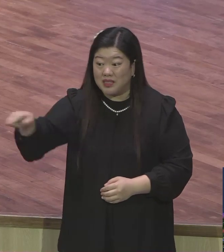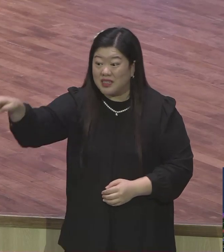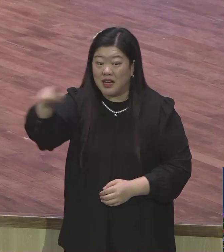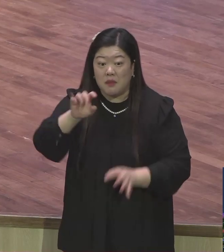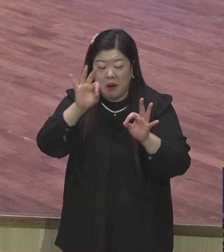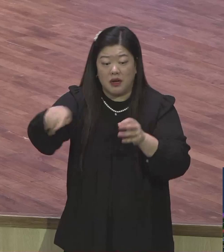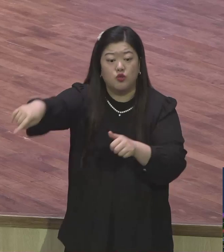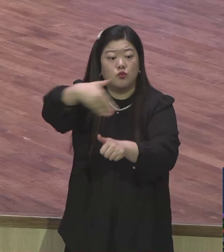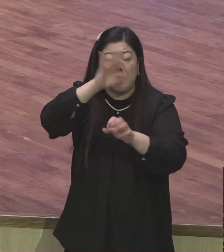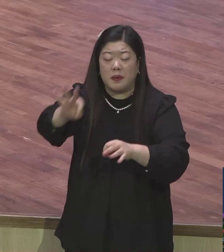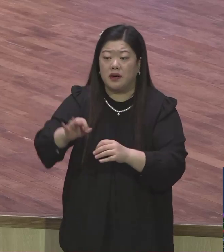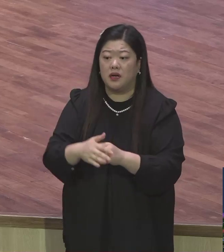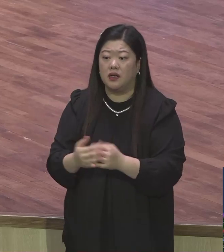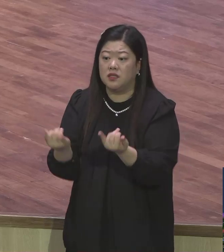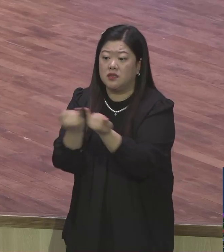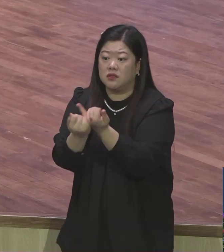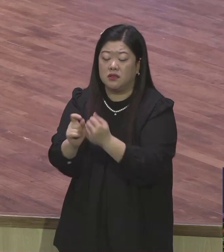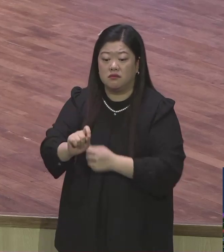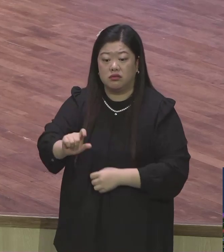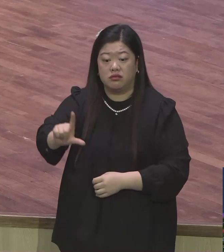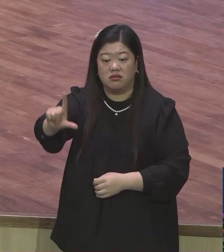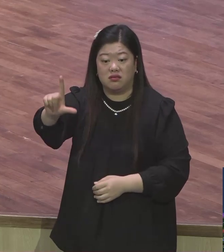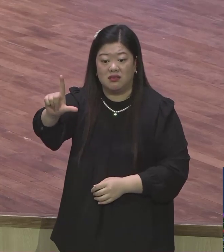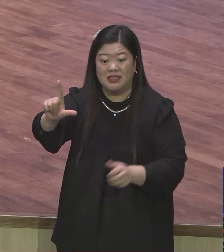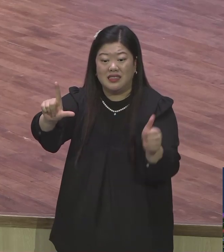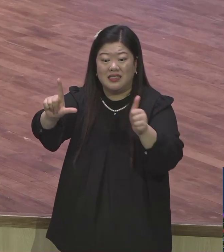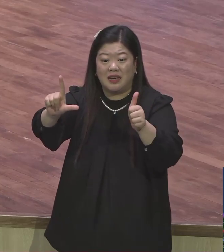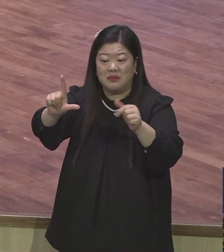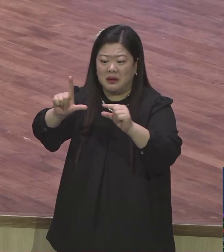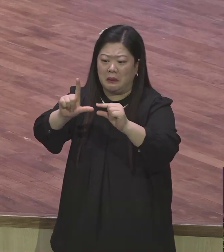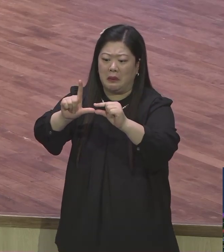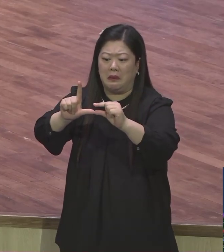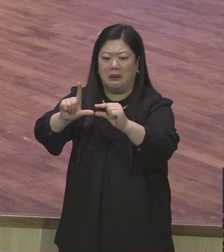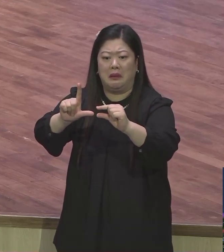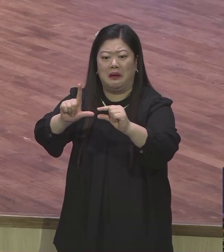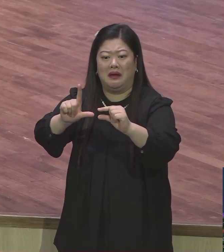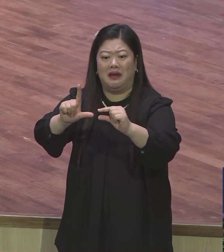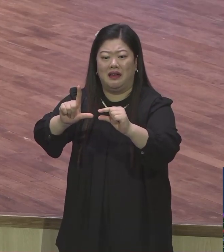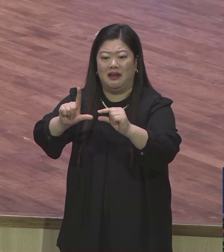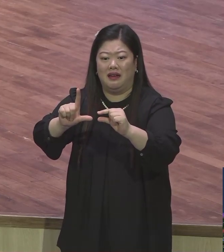뭐예요? 3분의 2가 여성들이에요. 3분의 2가 여성이라니까.